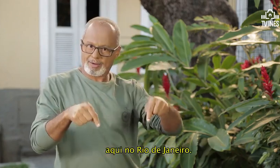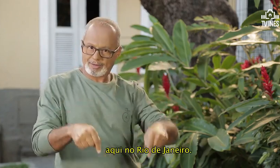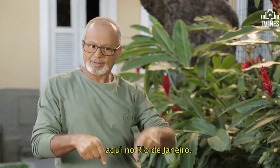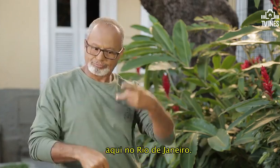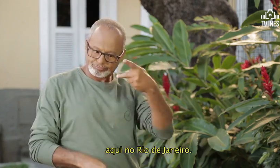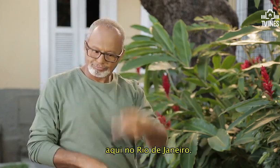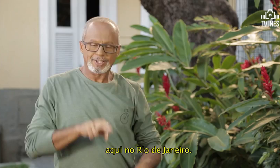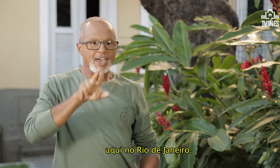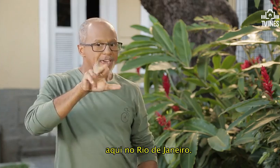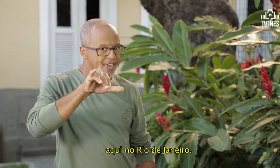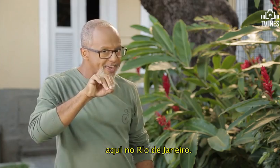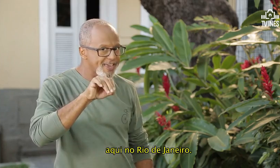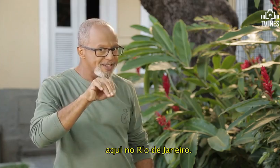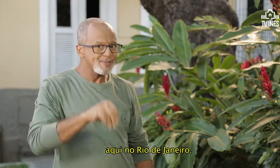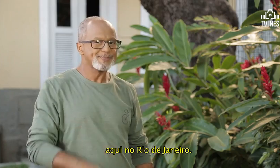Aqui no Rio de Janeiro.